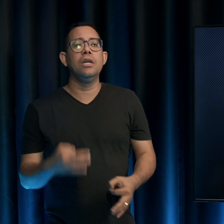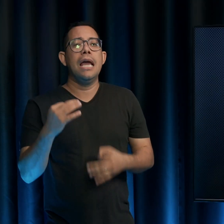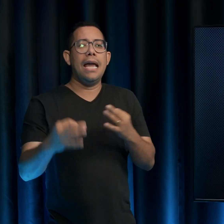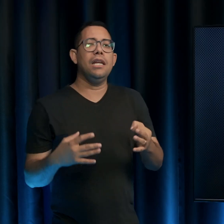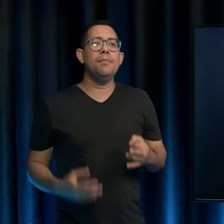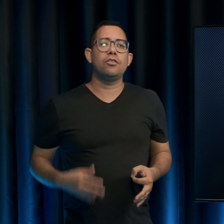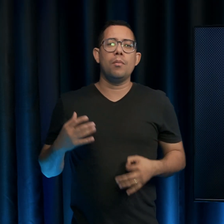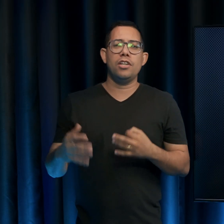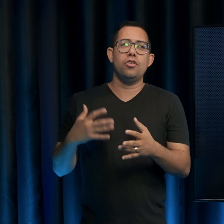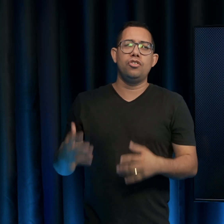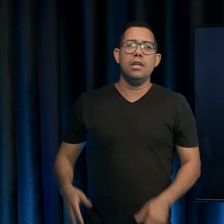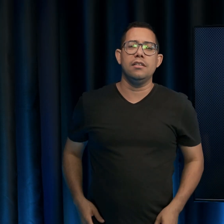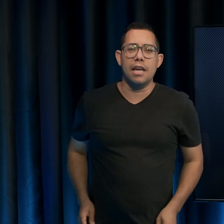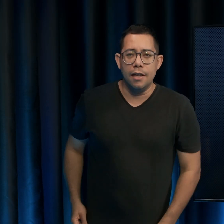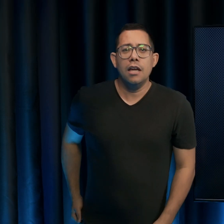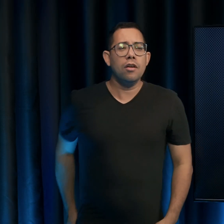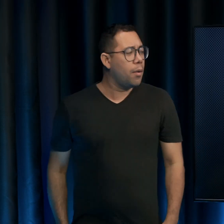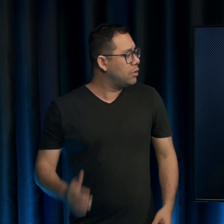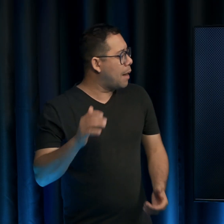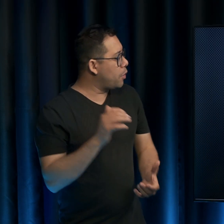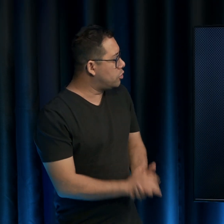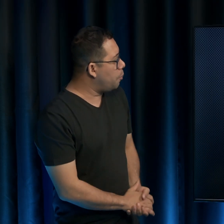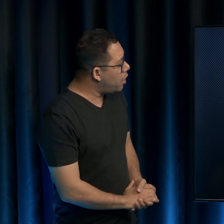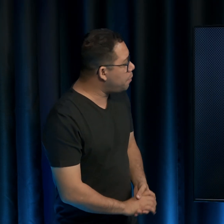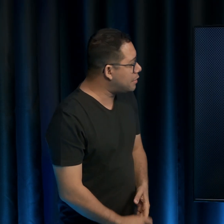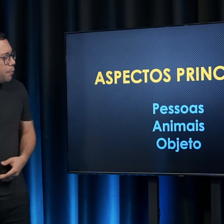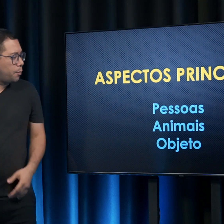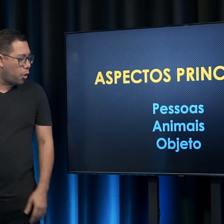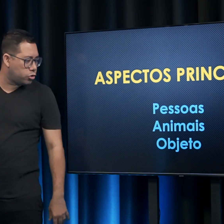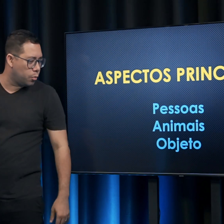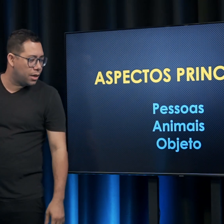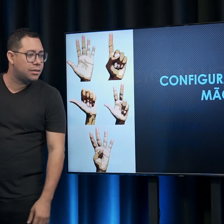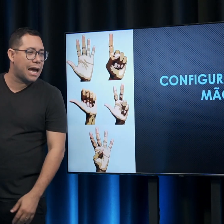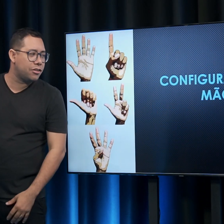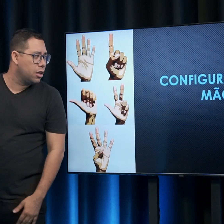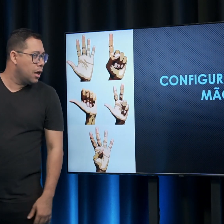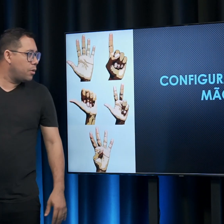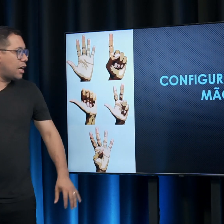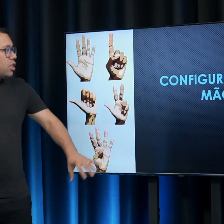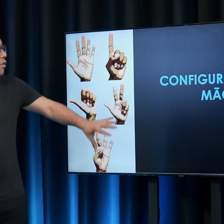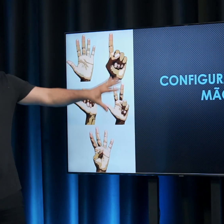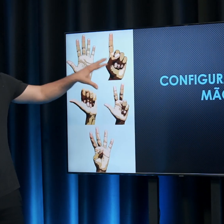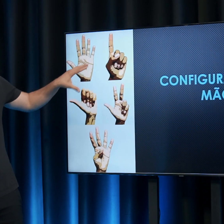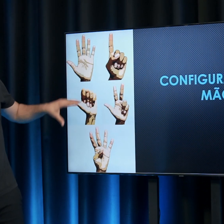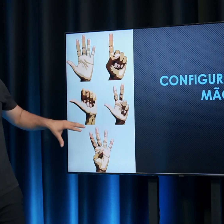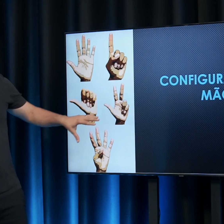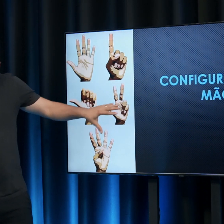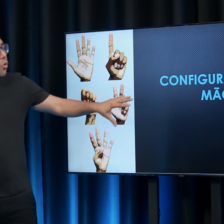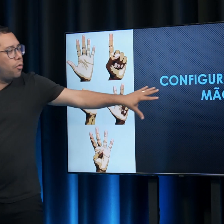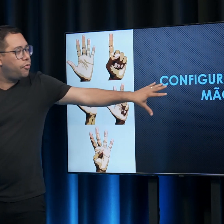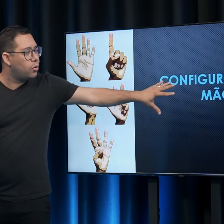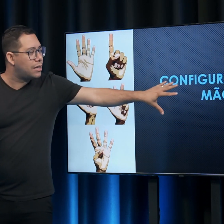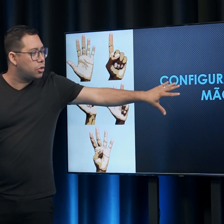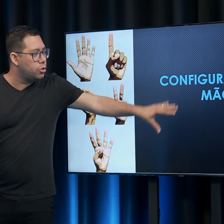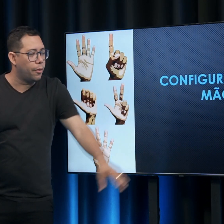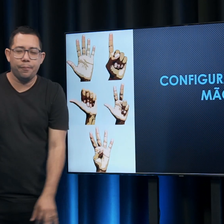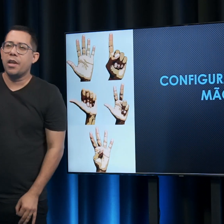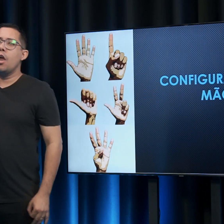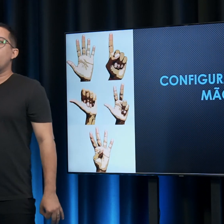em Libras, como a gente utiliza aí. Então vamos lá, produção, pode passar para o próximo slide, porque a gente vai ver aí as configurações de mão. O